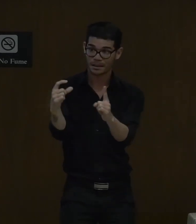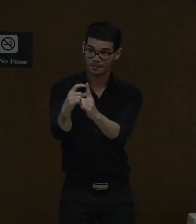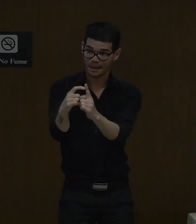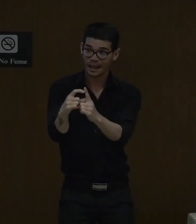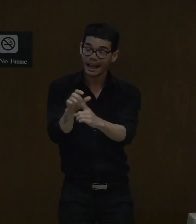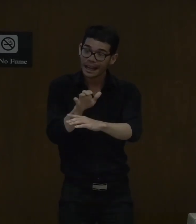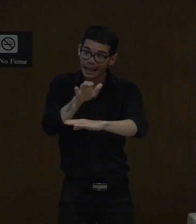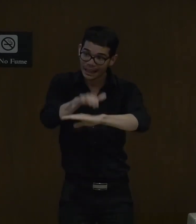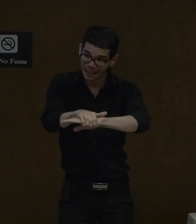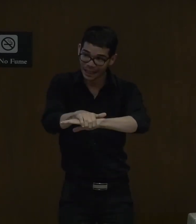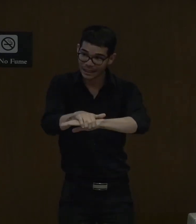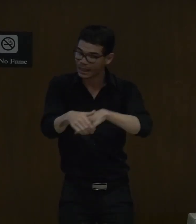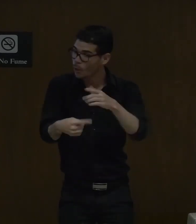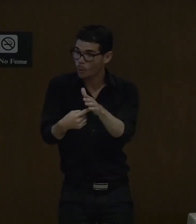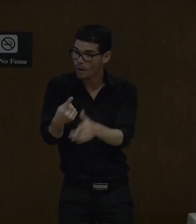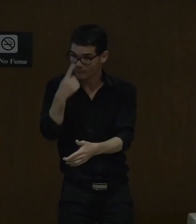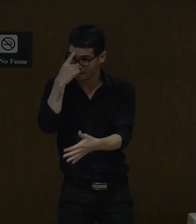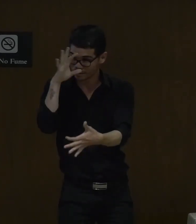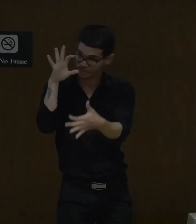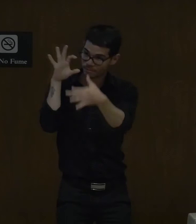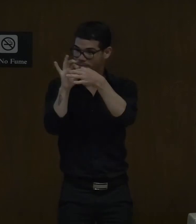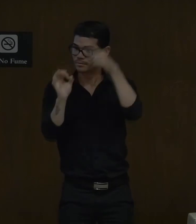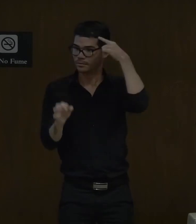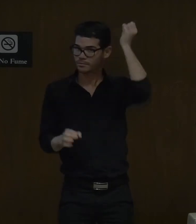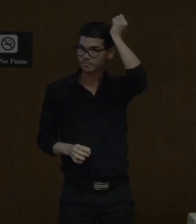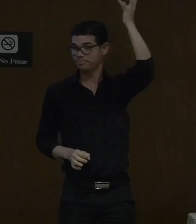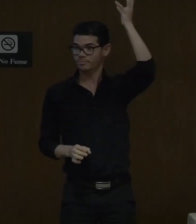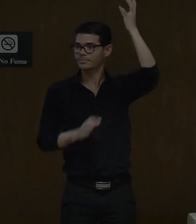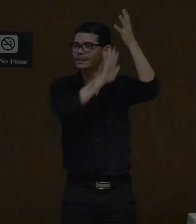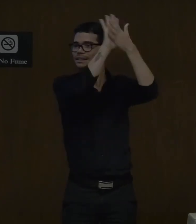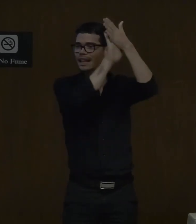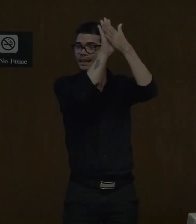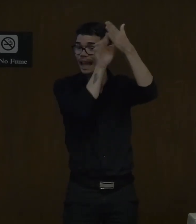seña en ASL y esto afectaba su respuesta.